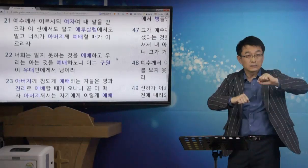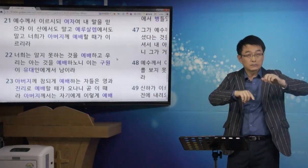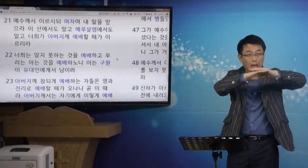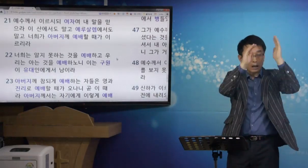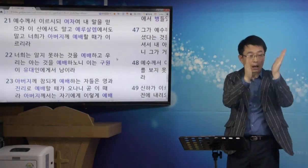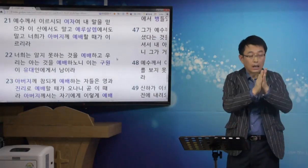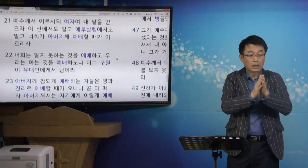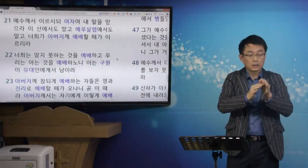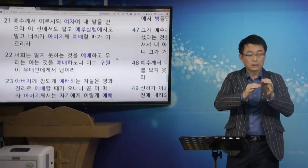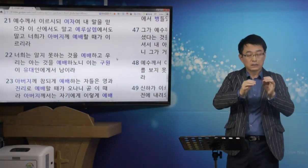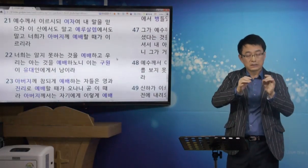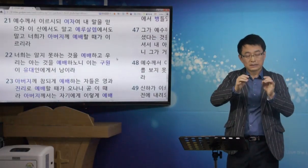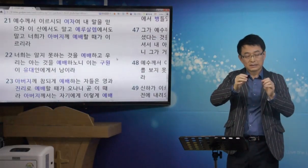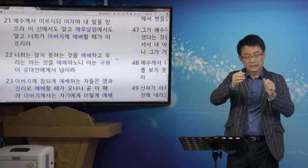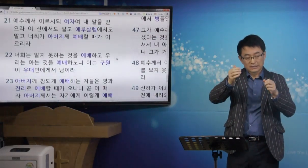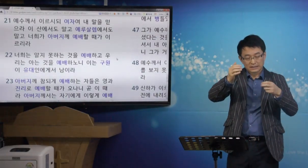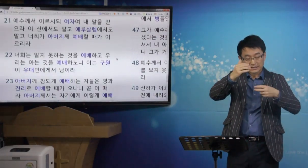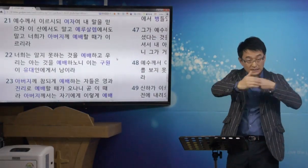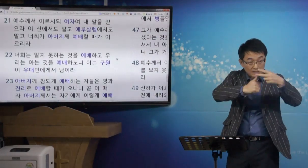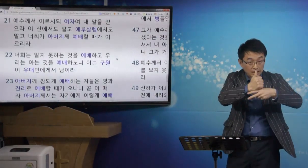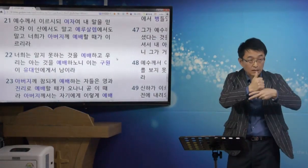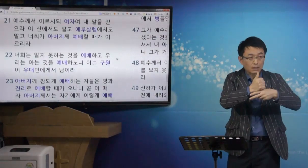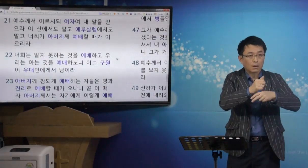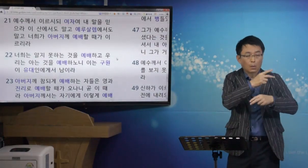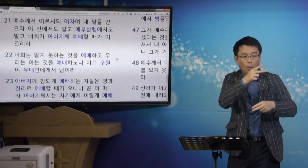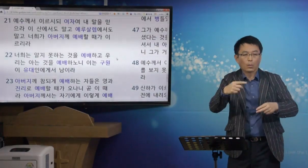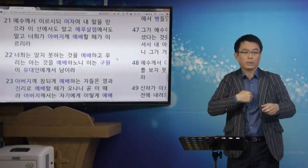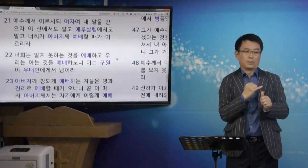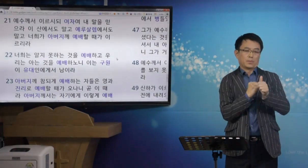다섯 나라가 신이라고